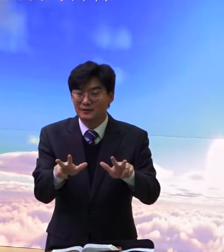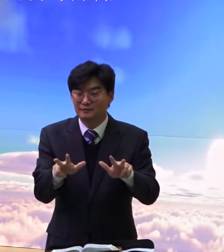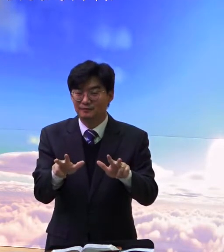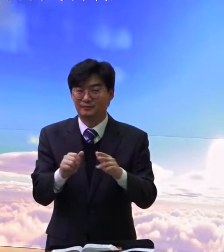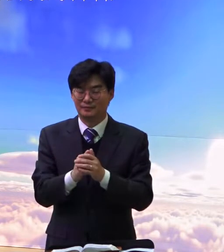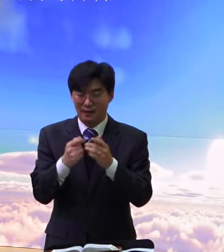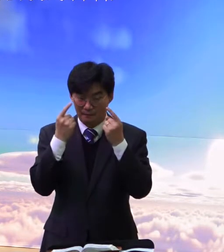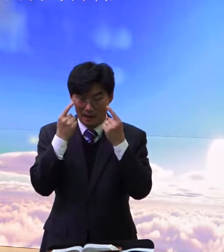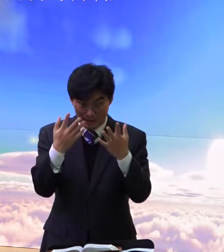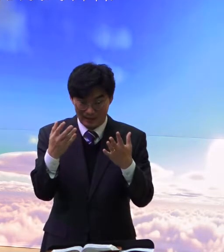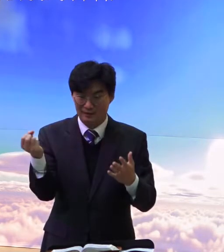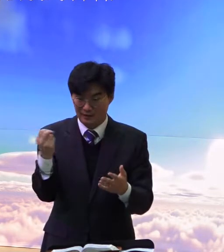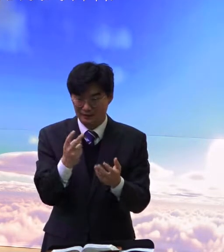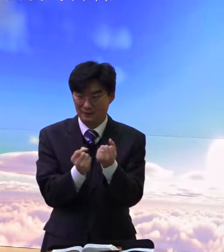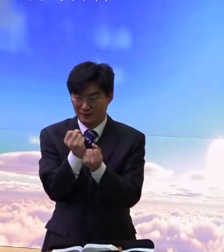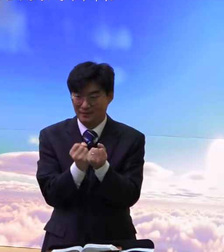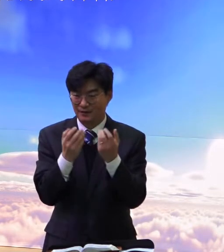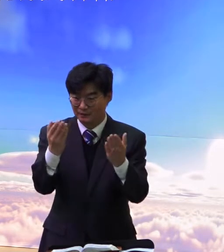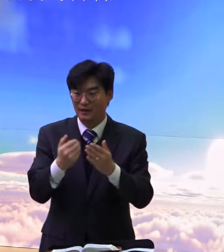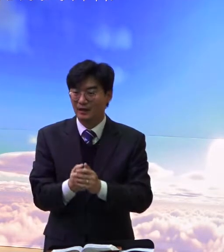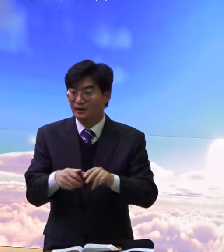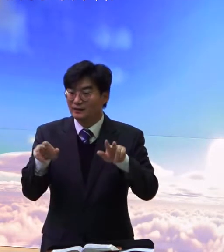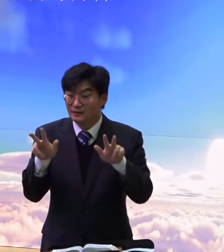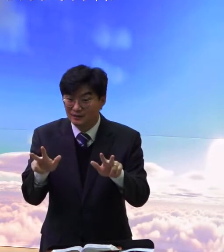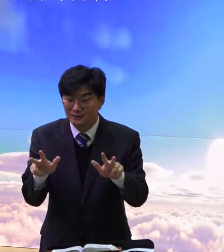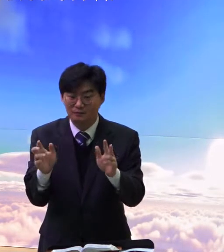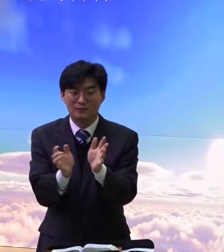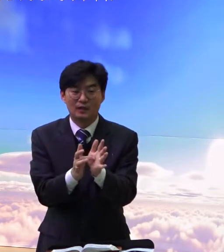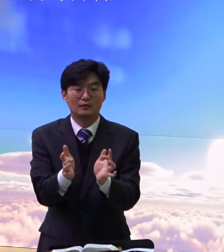우리가 살고 있는 오늘 여기에 계시는 예수님은